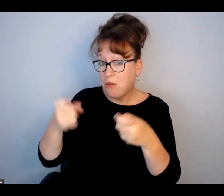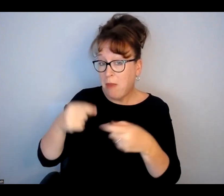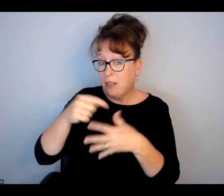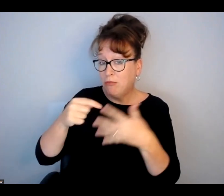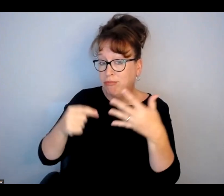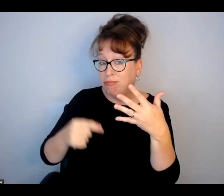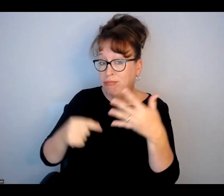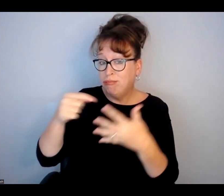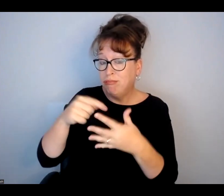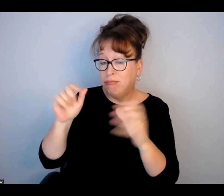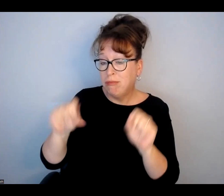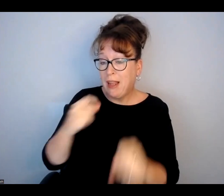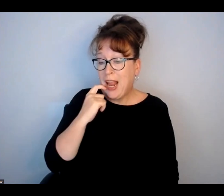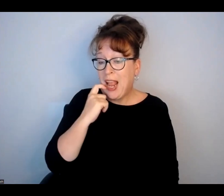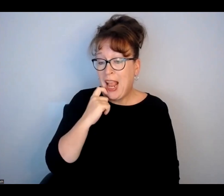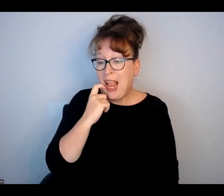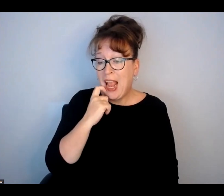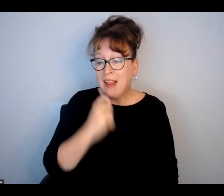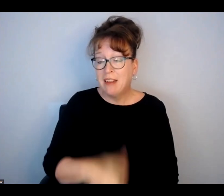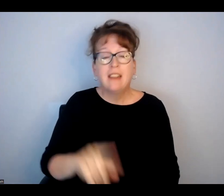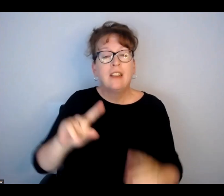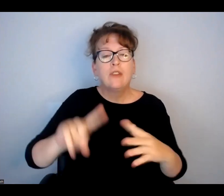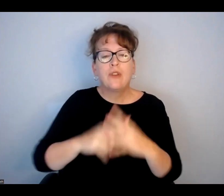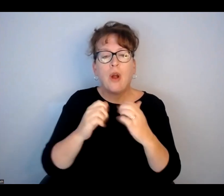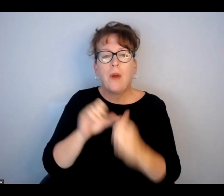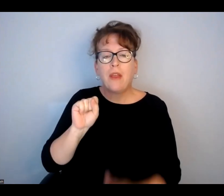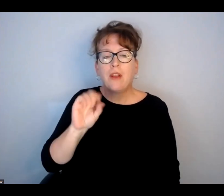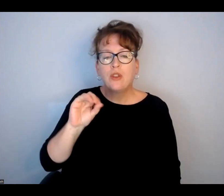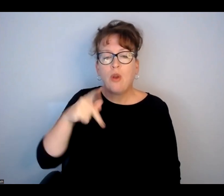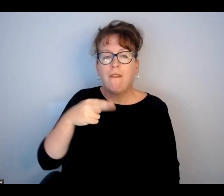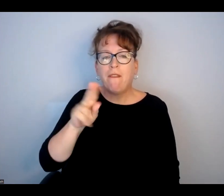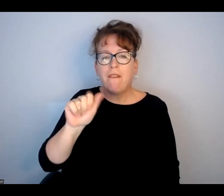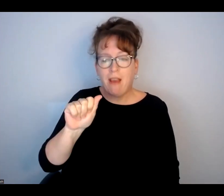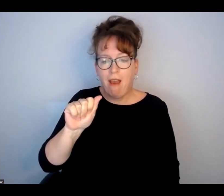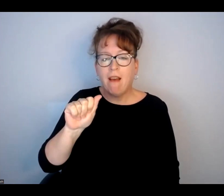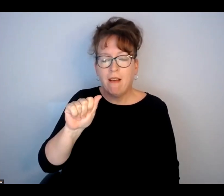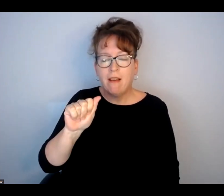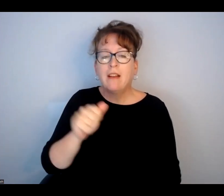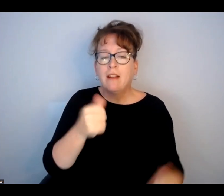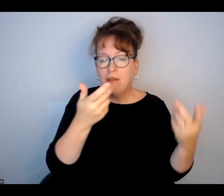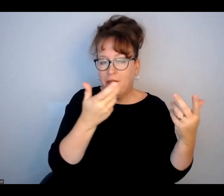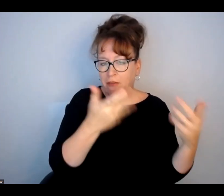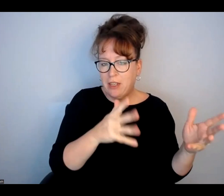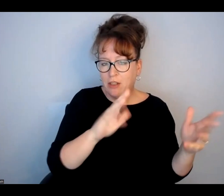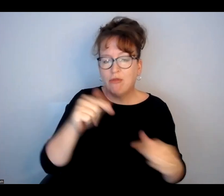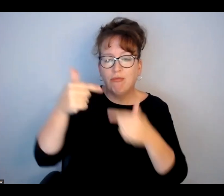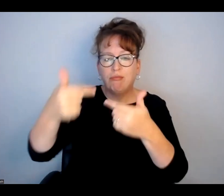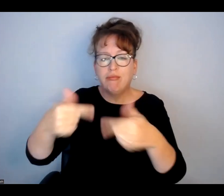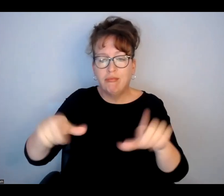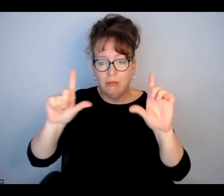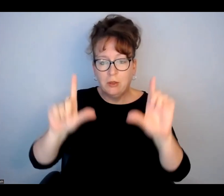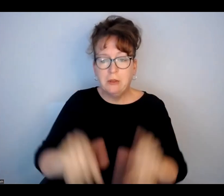el& Si alguien me puede ayudar con en la caja de q&a y luego